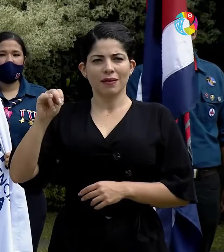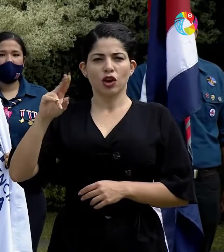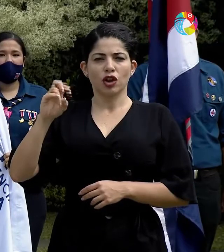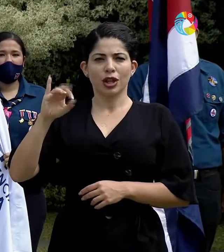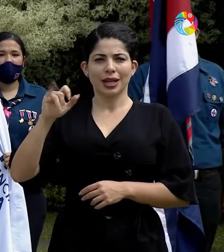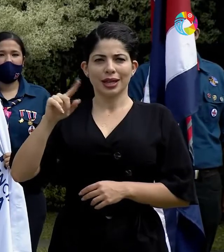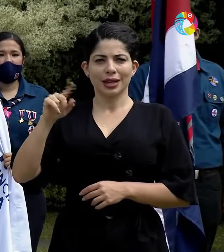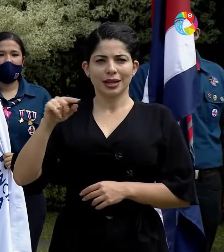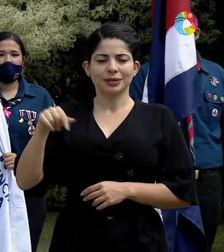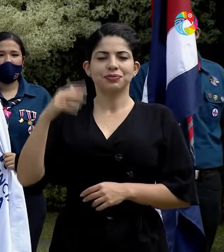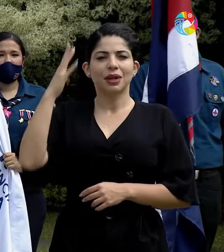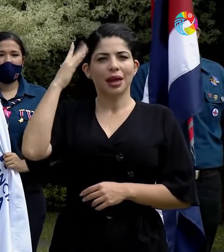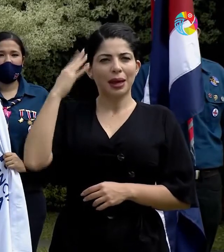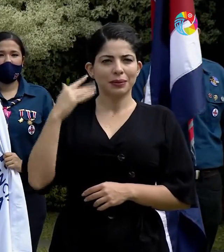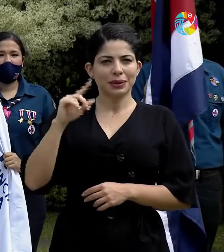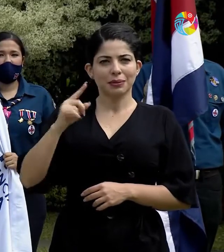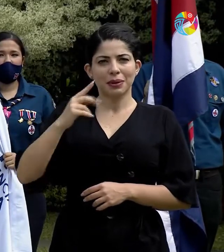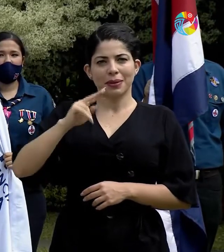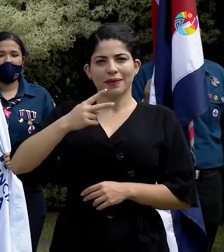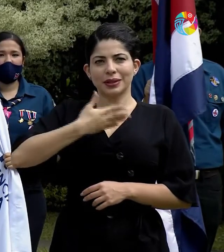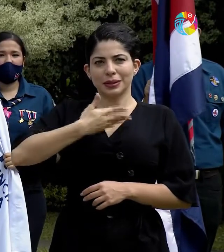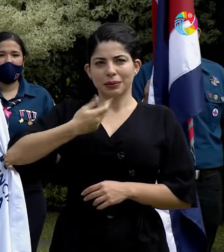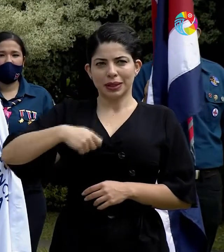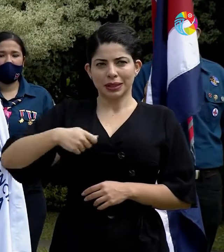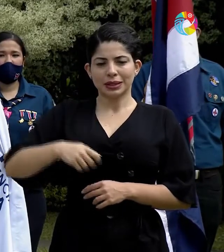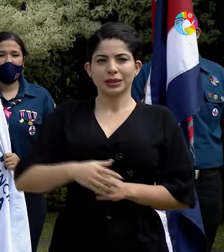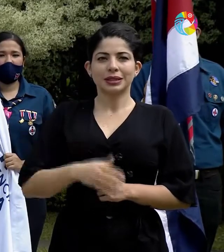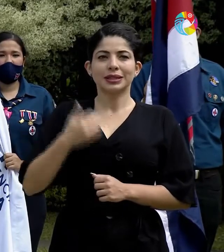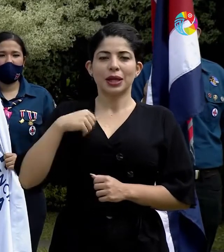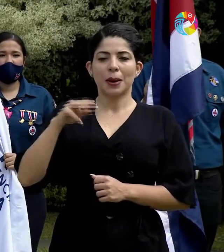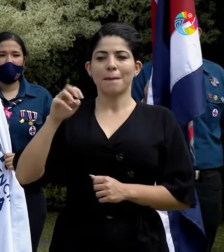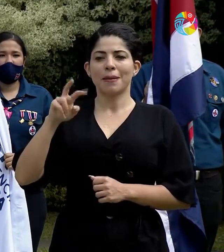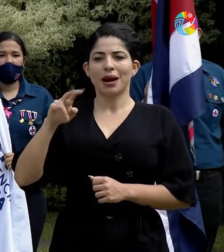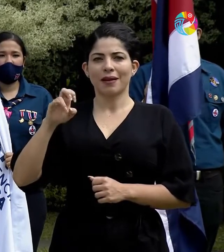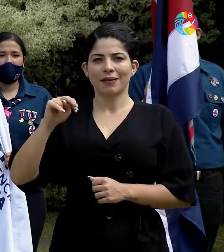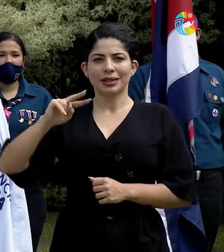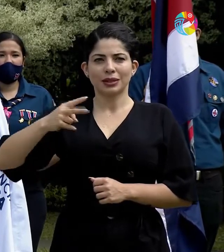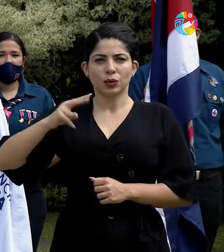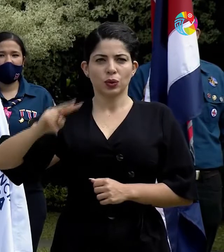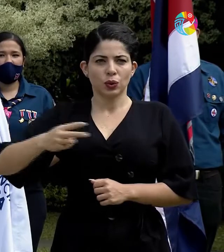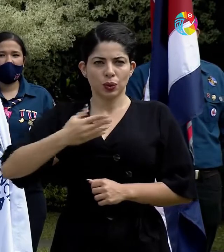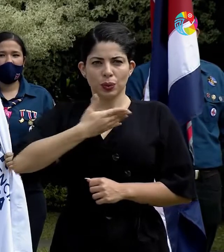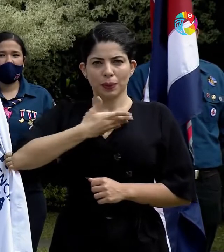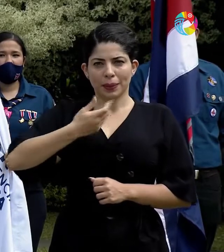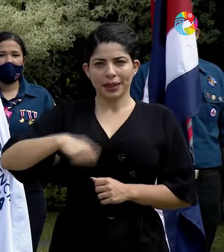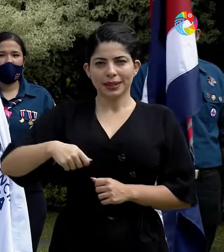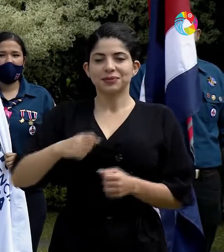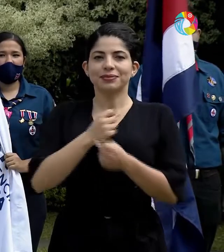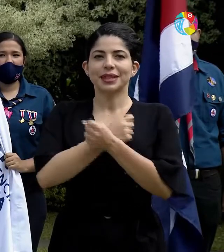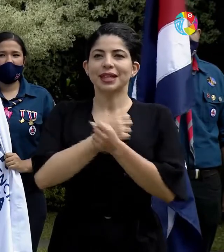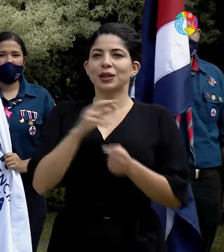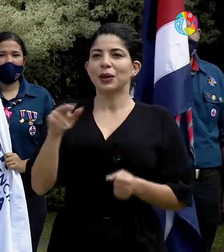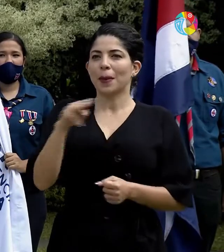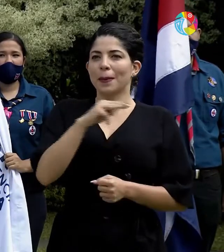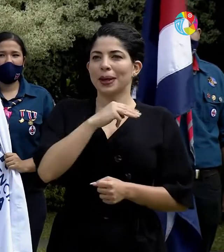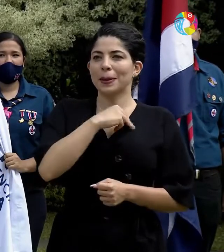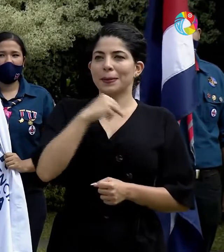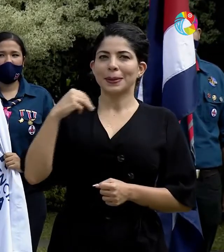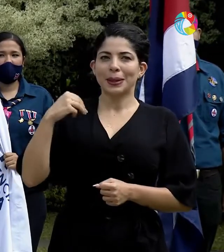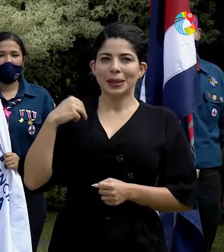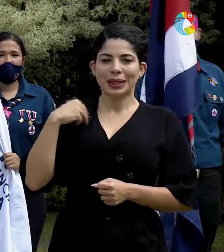Epsi Campbell, primera vicepresidenta de la República, señor Marvin Rodríguez, segundo vicepresidente, queridos colegas ministros y